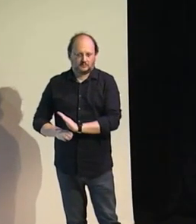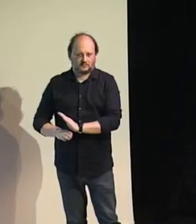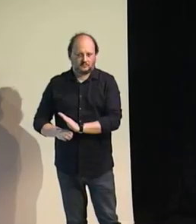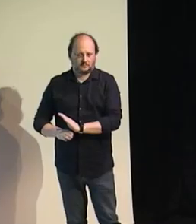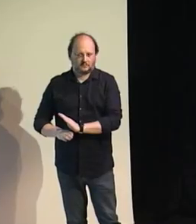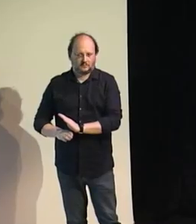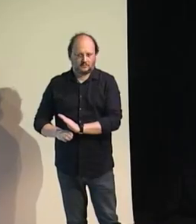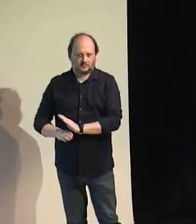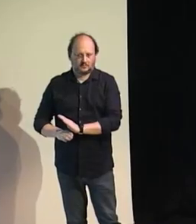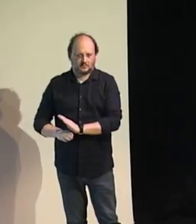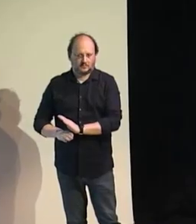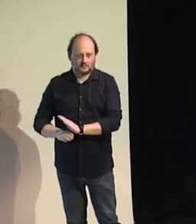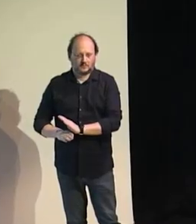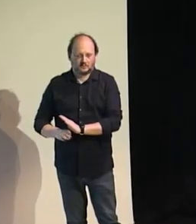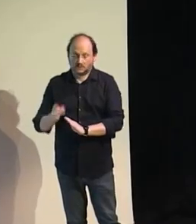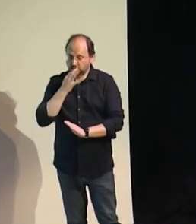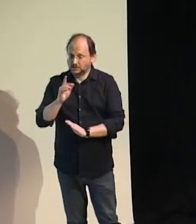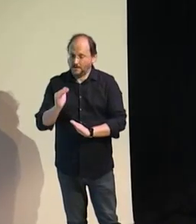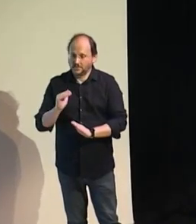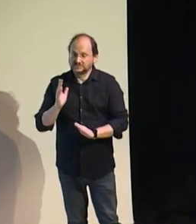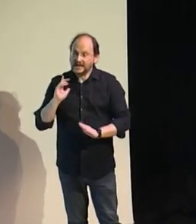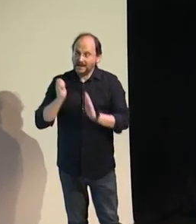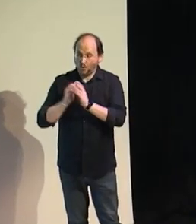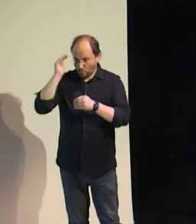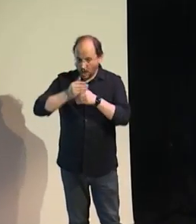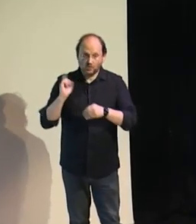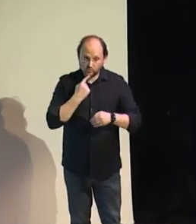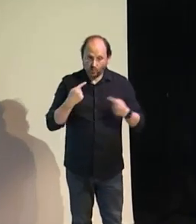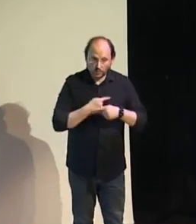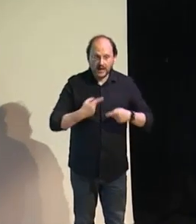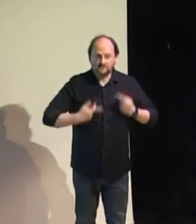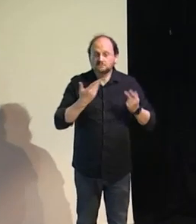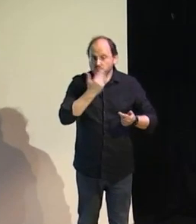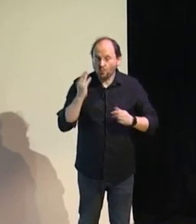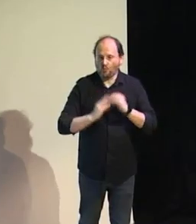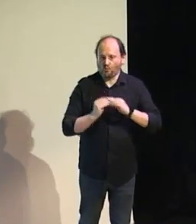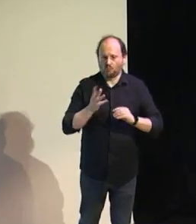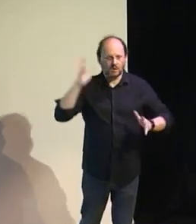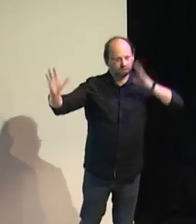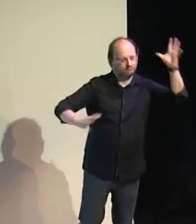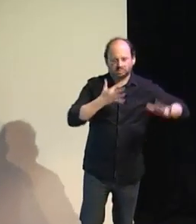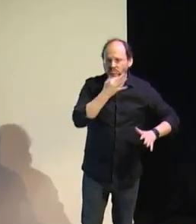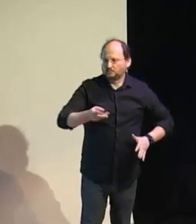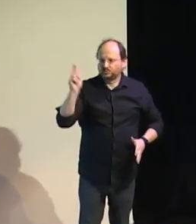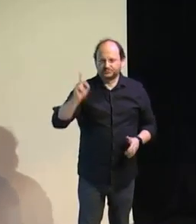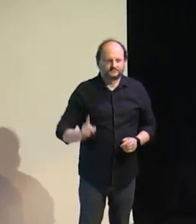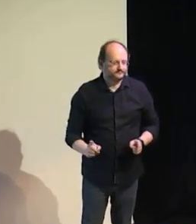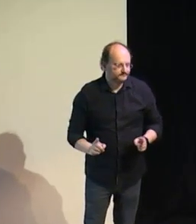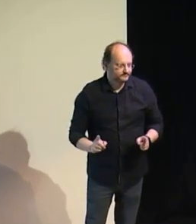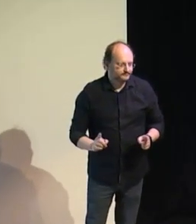avait une place beaucoup plus grande que dans la communication corporelle actuelle et moderne. Il y avait une plus